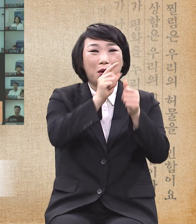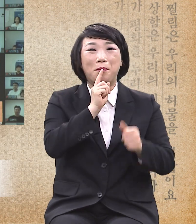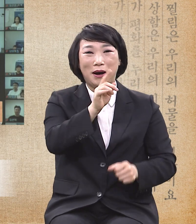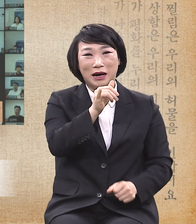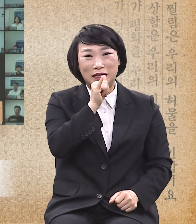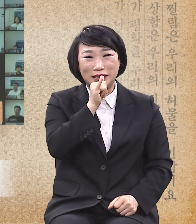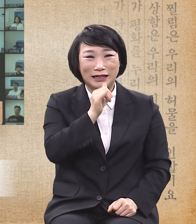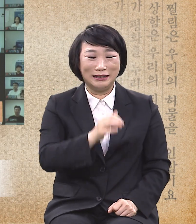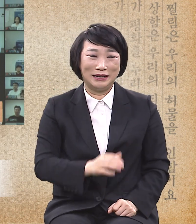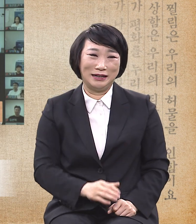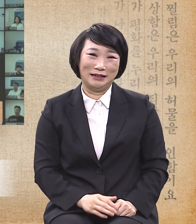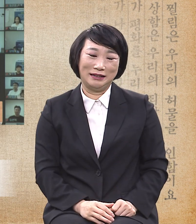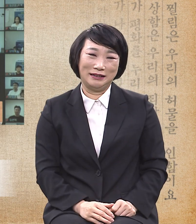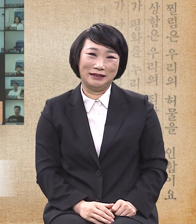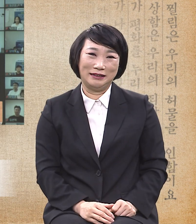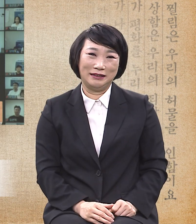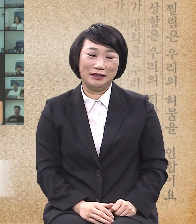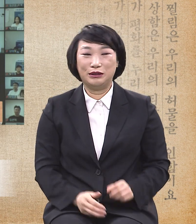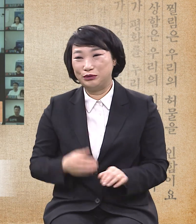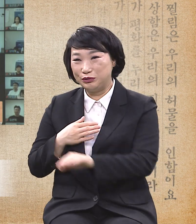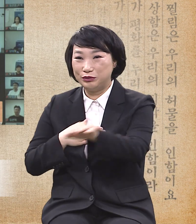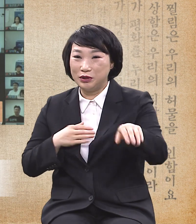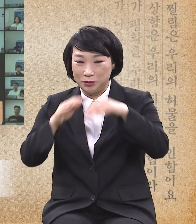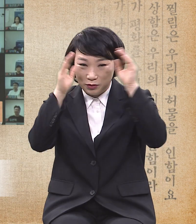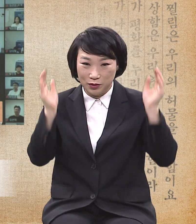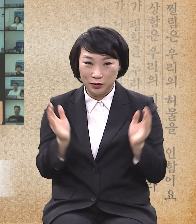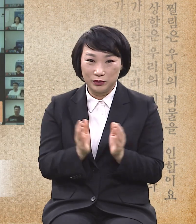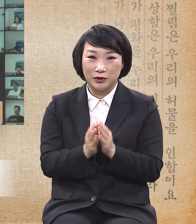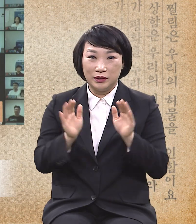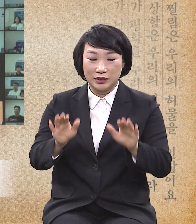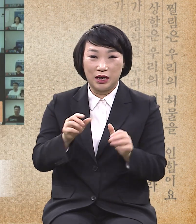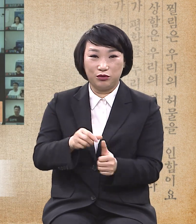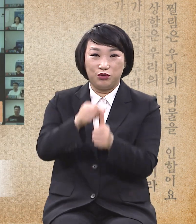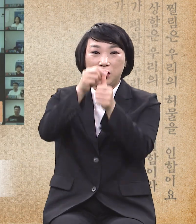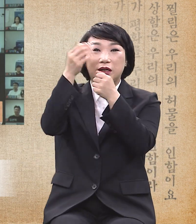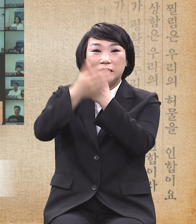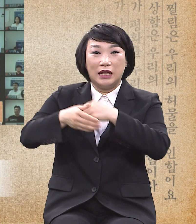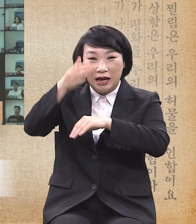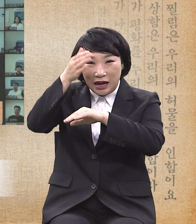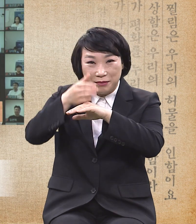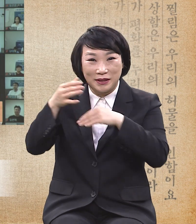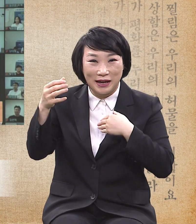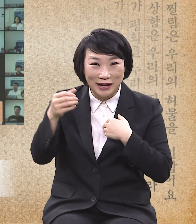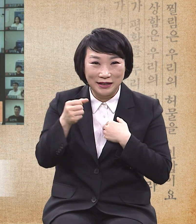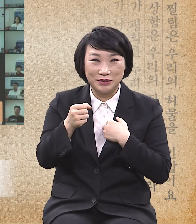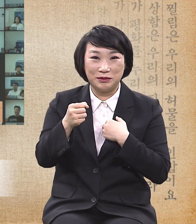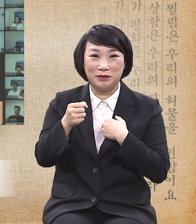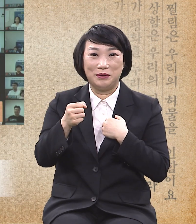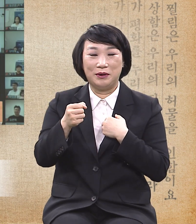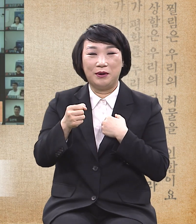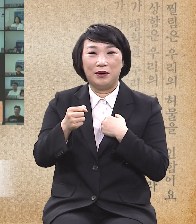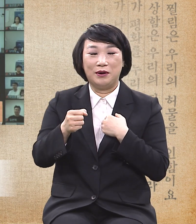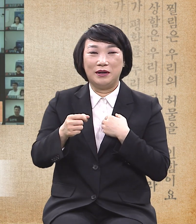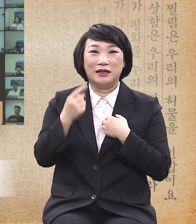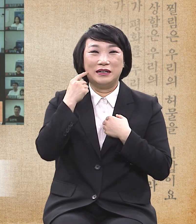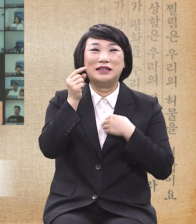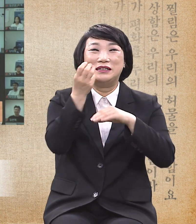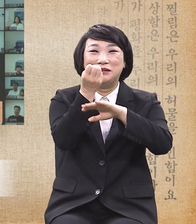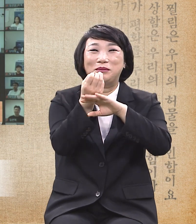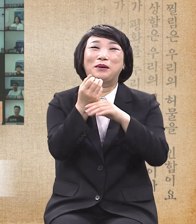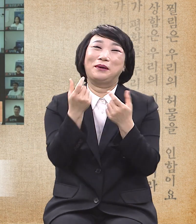말이 있지 않습니까? 그러므로 우리 모두 구원의 은혜 감사함으로